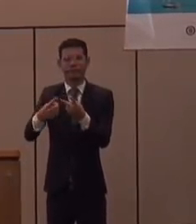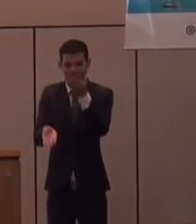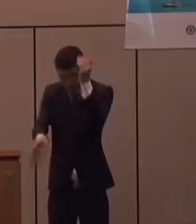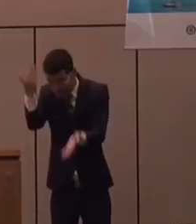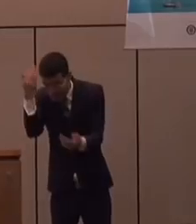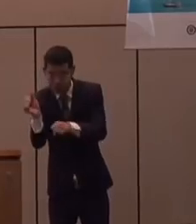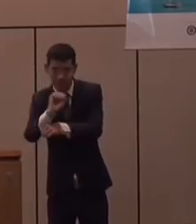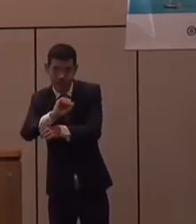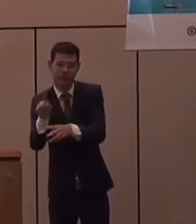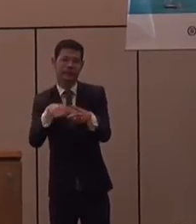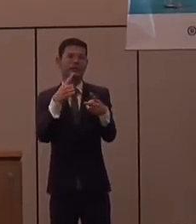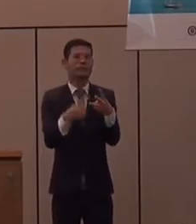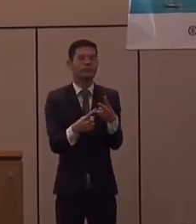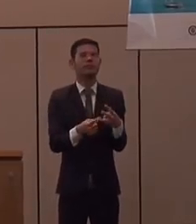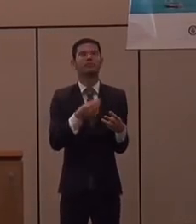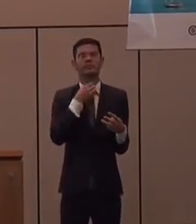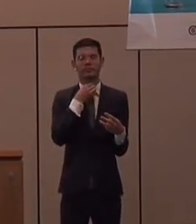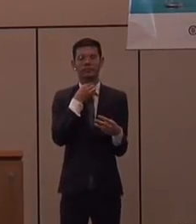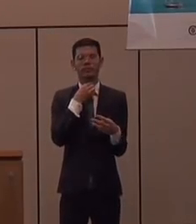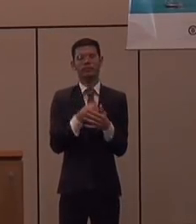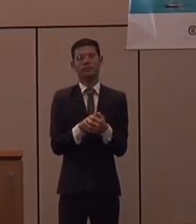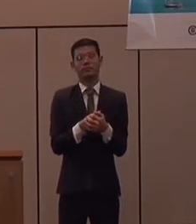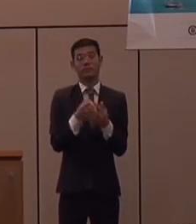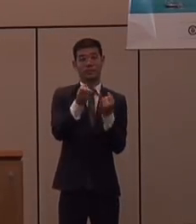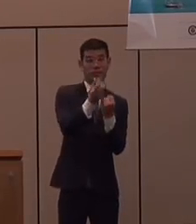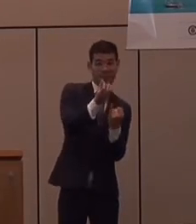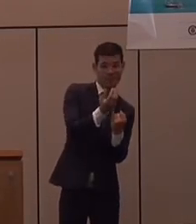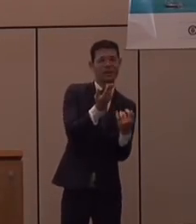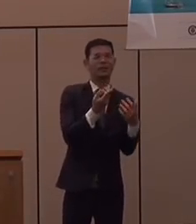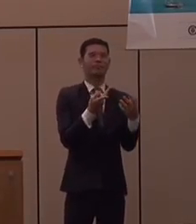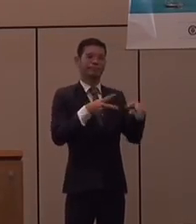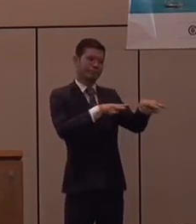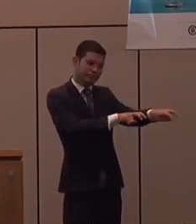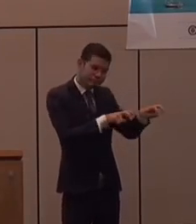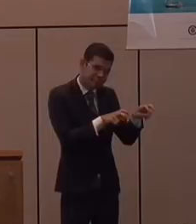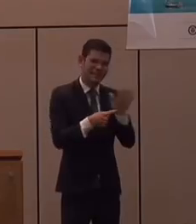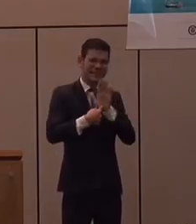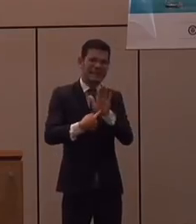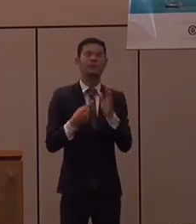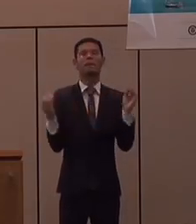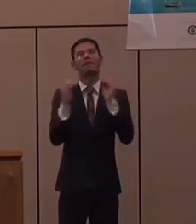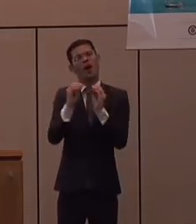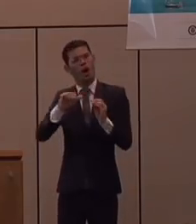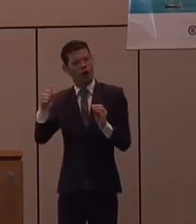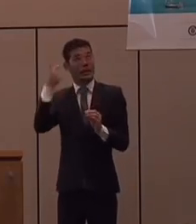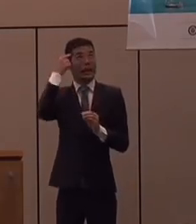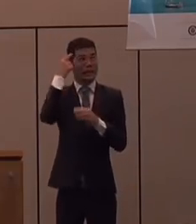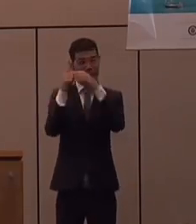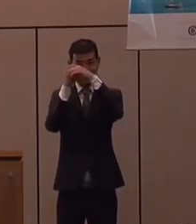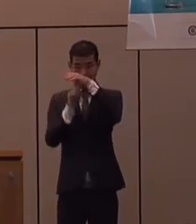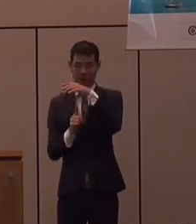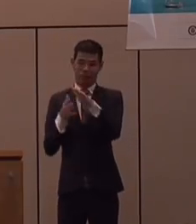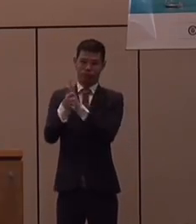y algo y algo muy importante que no se me puede olvidar es el enfoque también que tiene este